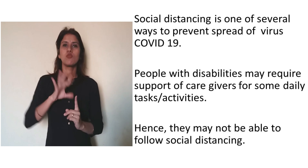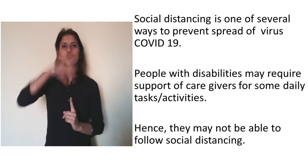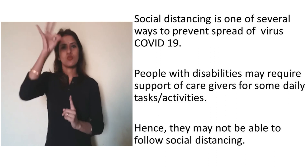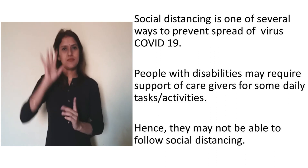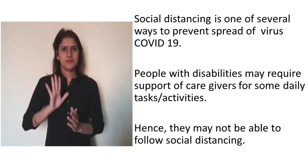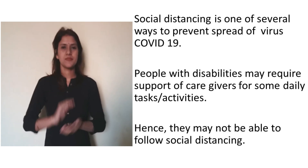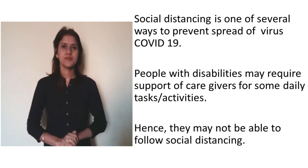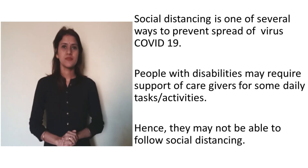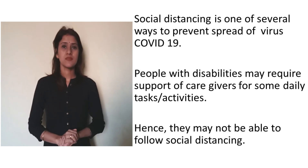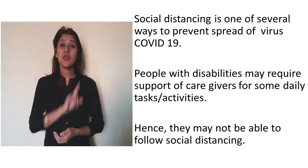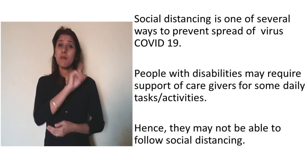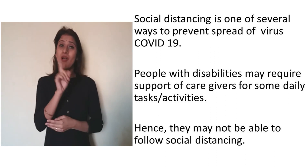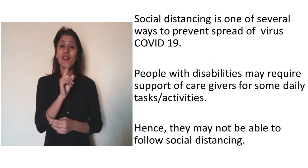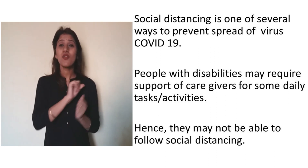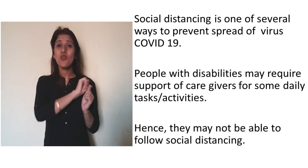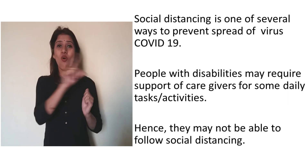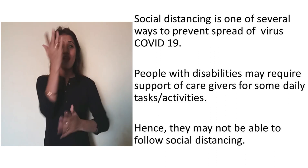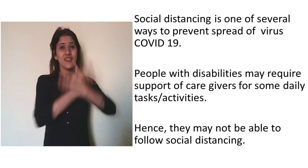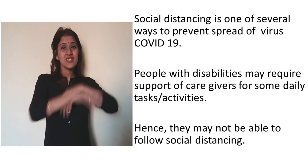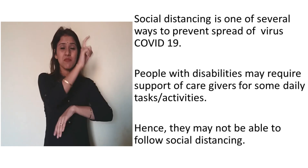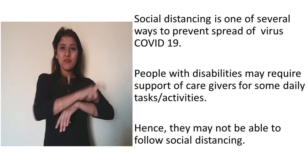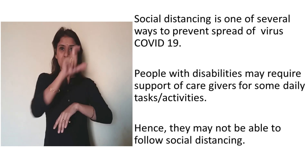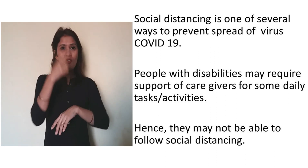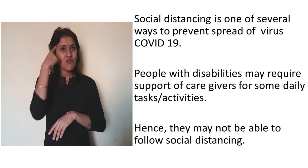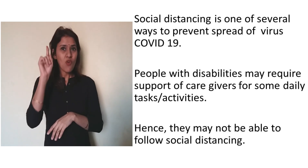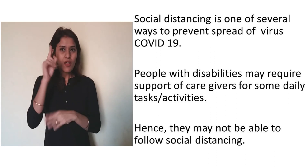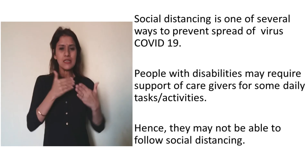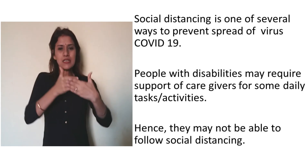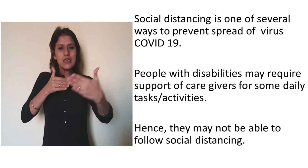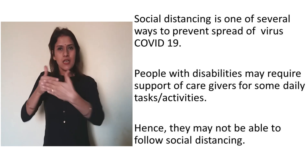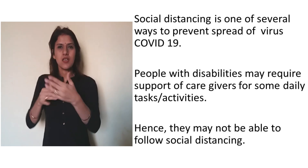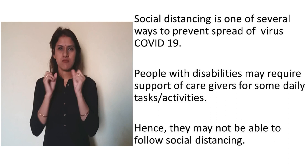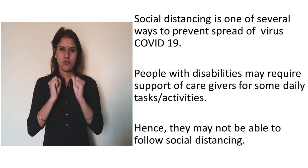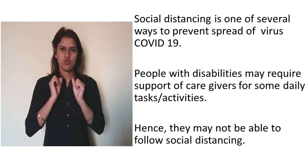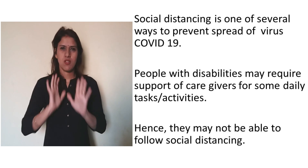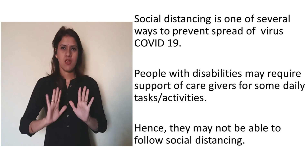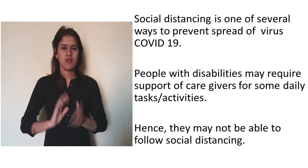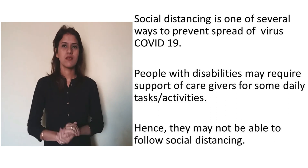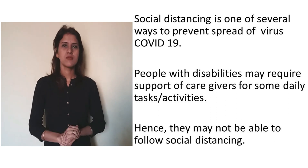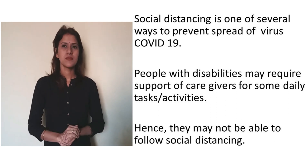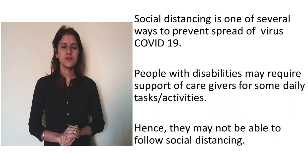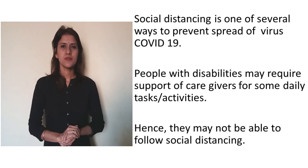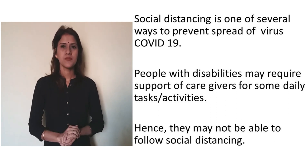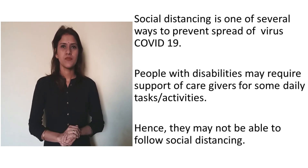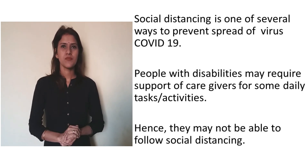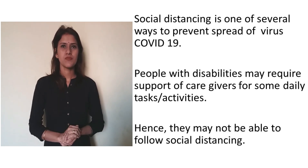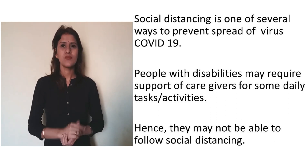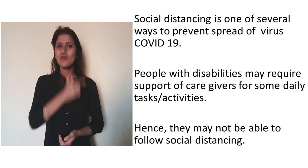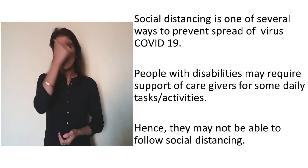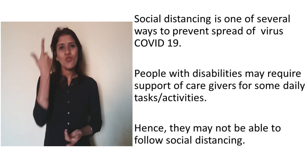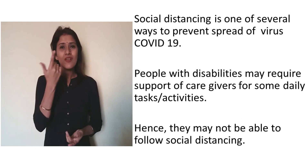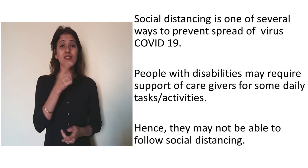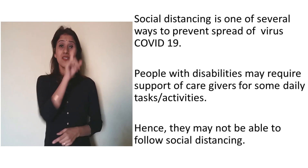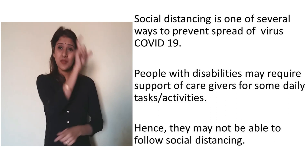एक माना गया है। लेकिन सभी पर्सन विद डिसेबिलिटी के लिए सामाजिक दूरी बना पाना शायद संभव ना हो, क्योंकि